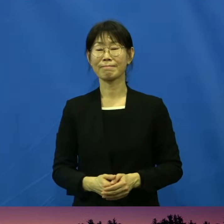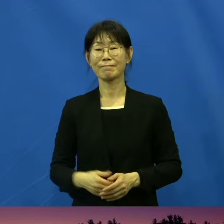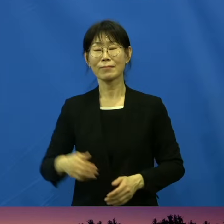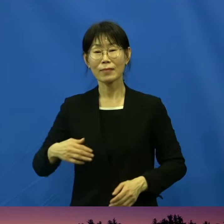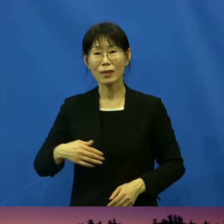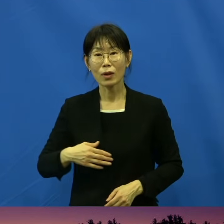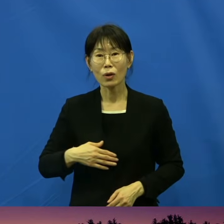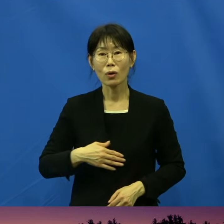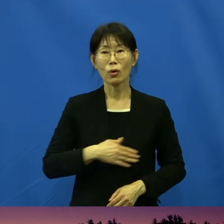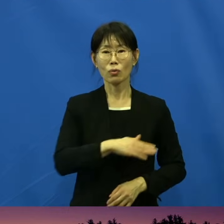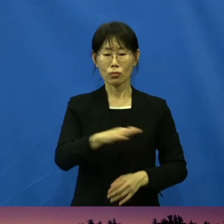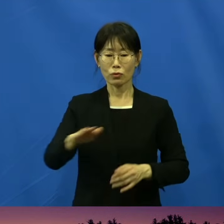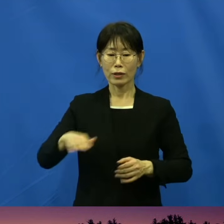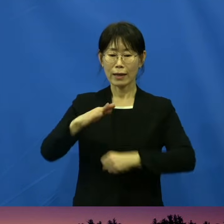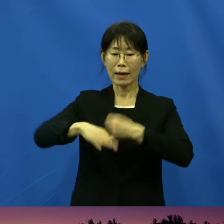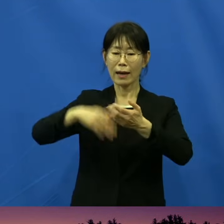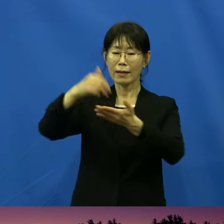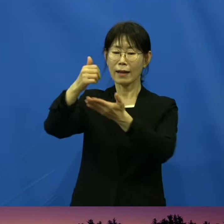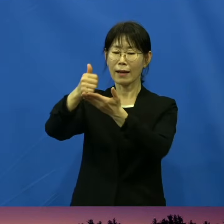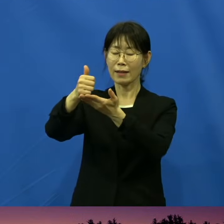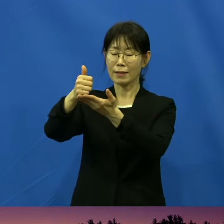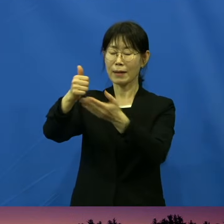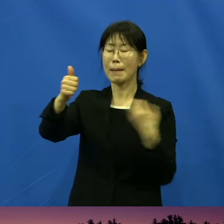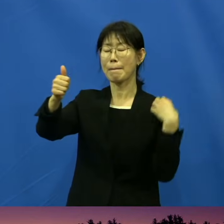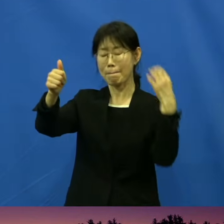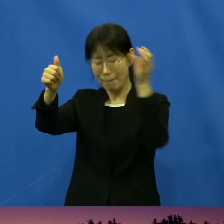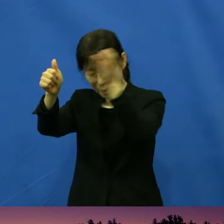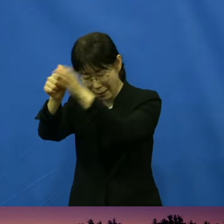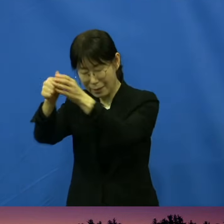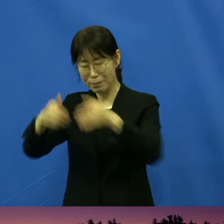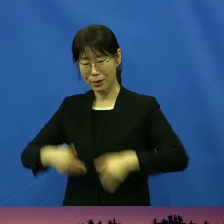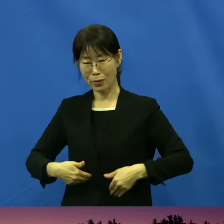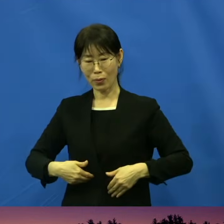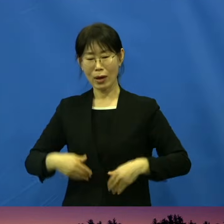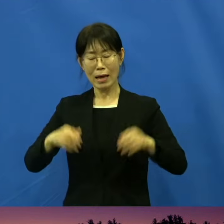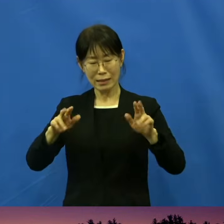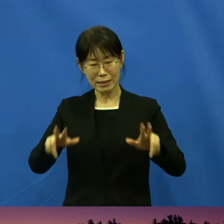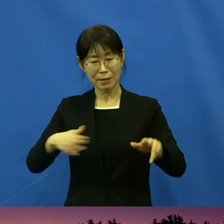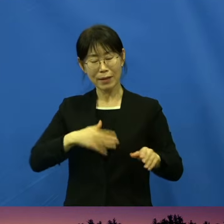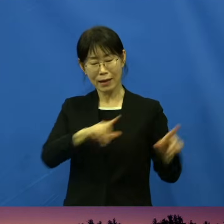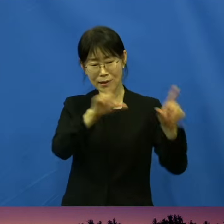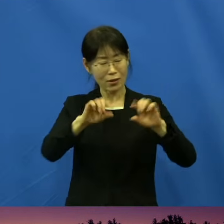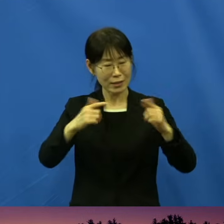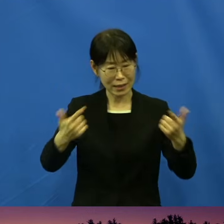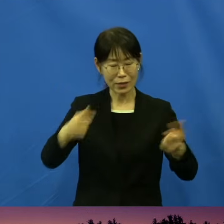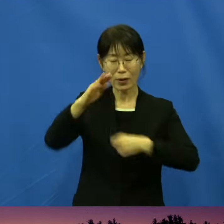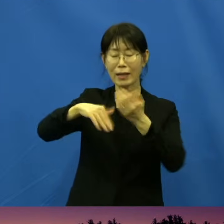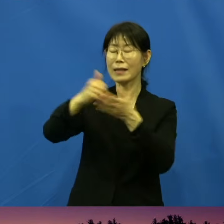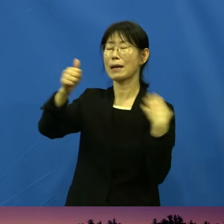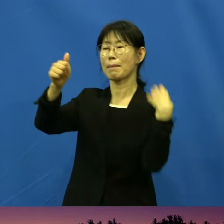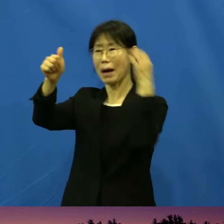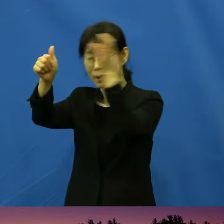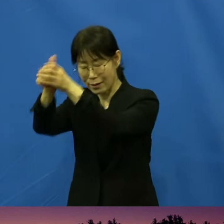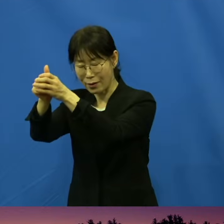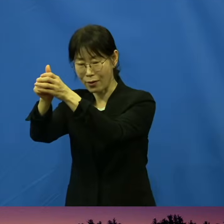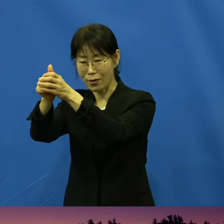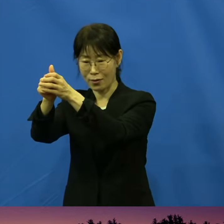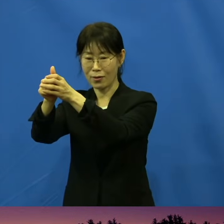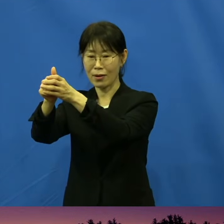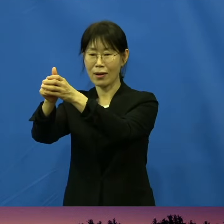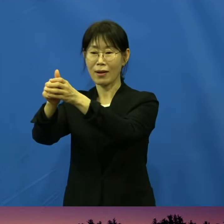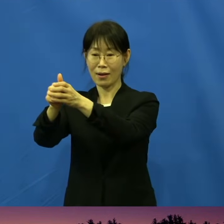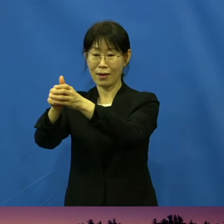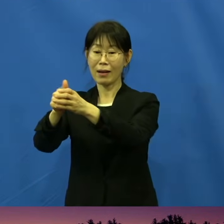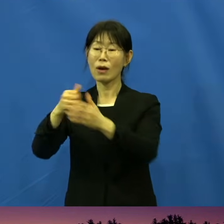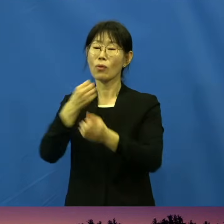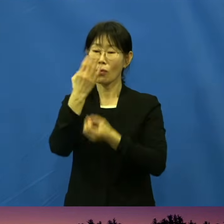우리는 기꺼이 주님 앞에 우리의 삶을 맡겨야 돼요. 이제는 내가 사는 게 아니에요. 여러분 계속 고백하셔야 돼요. 이제는 내가 사는 게 아니에요.